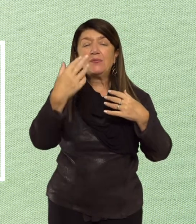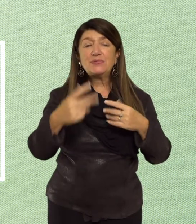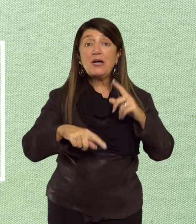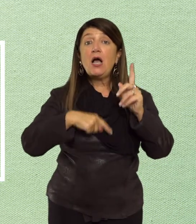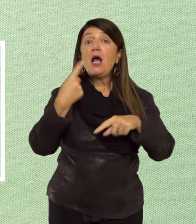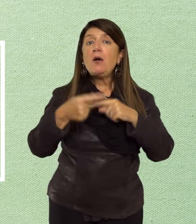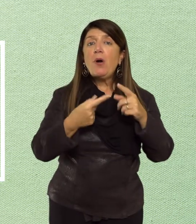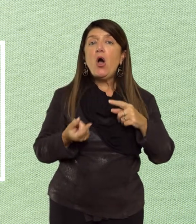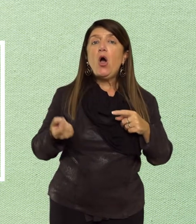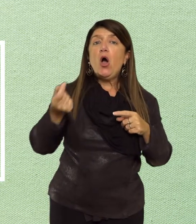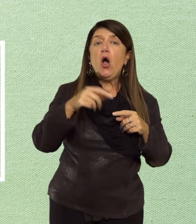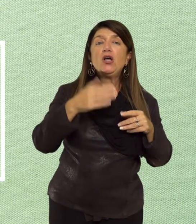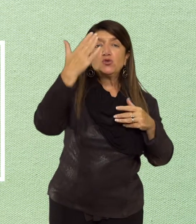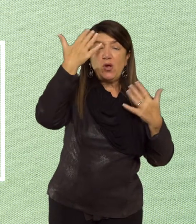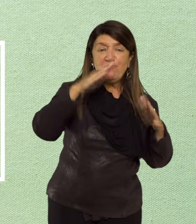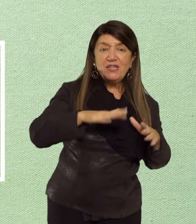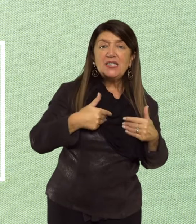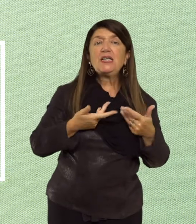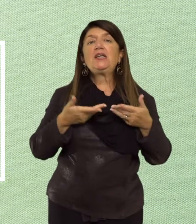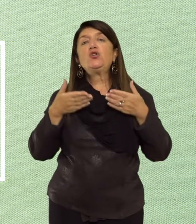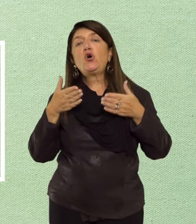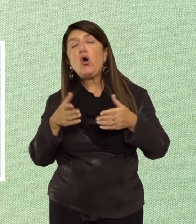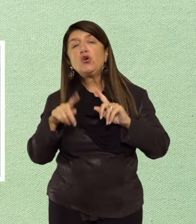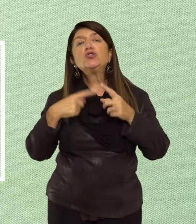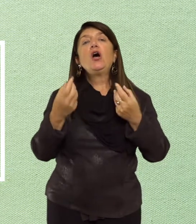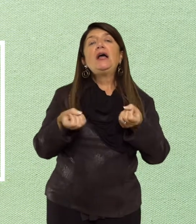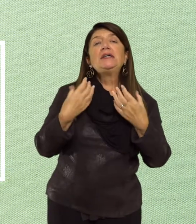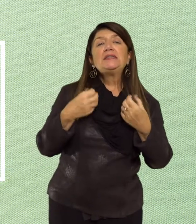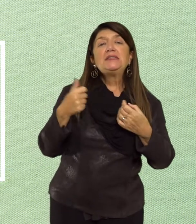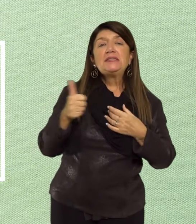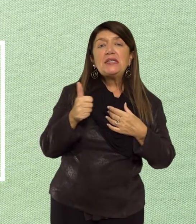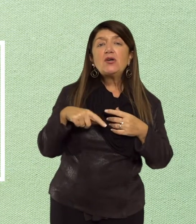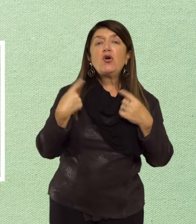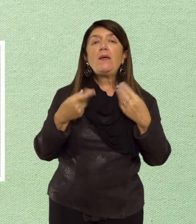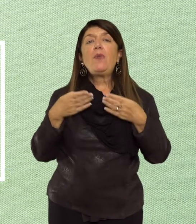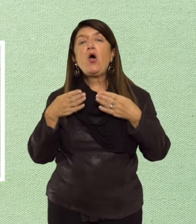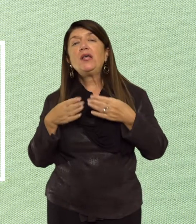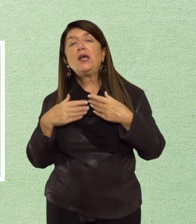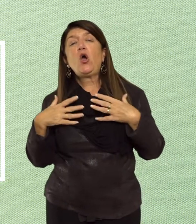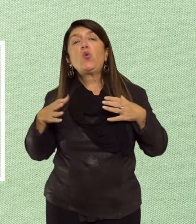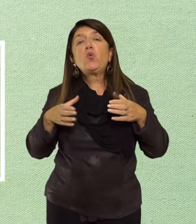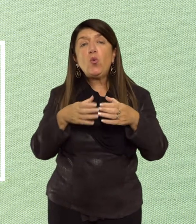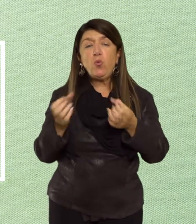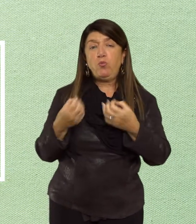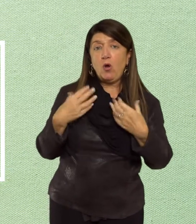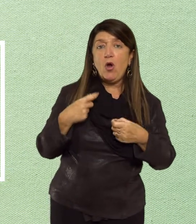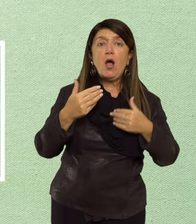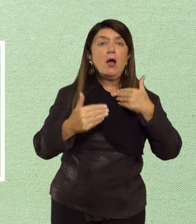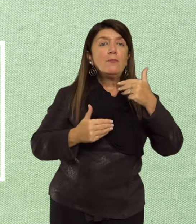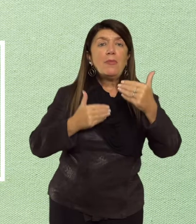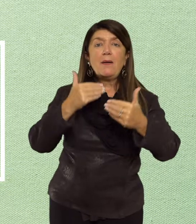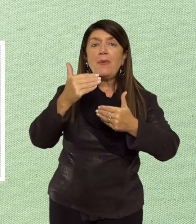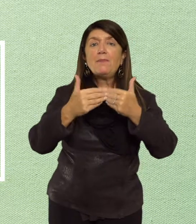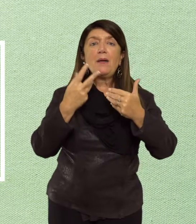mano i corsi di nuoto con la scuola, le lezioni singole, poi le lezioni collettive, insomma, tutto l'iter che fanno tutti i bambini. E io